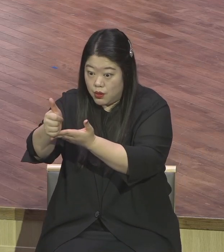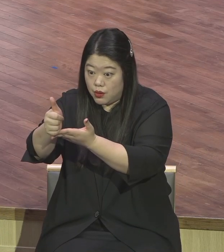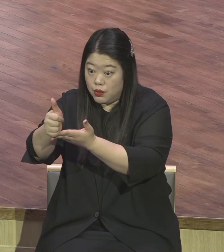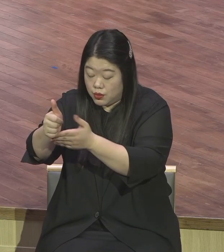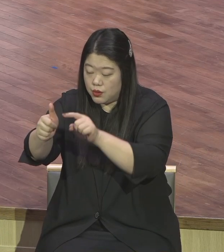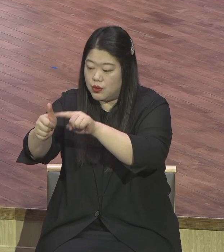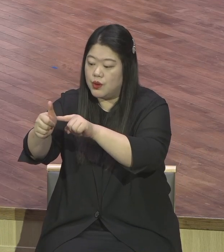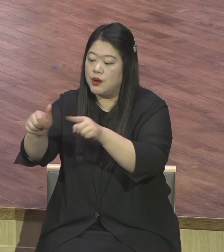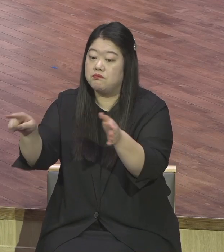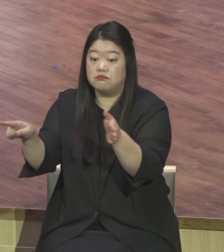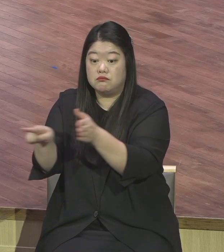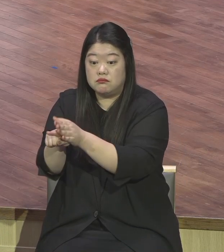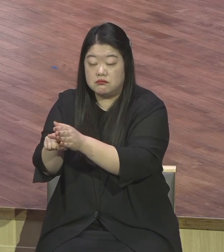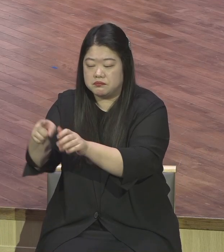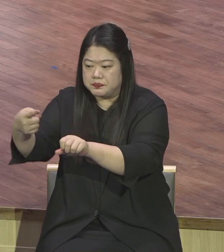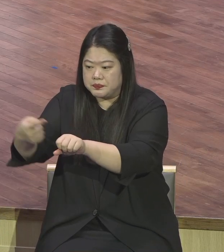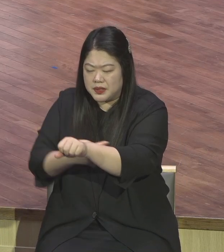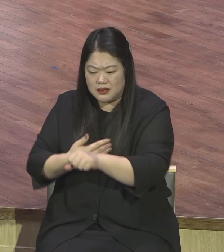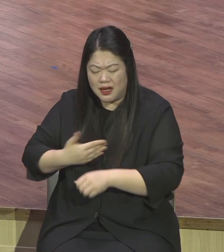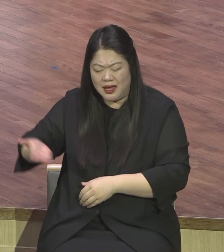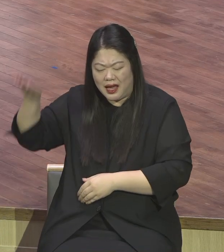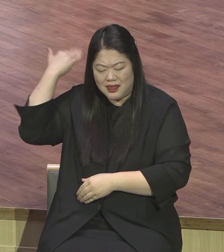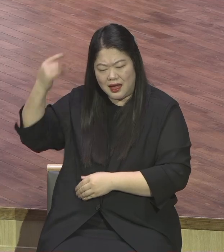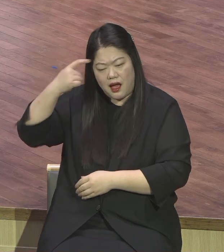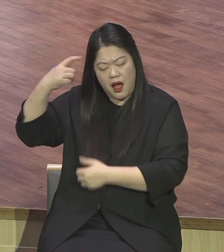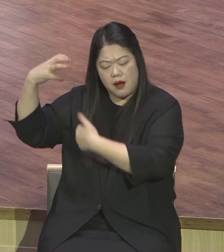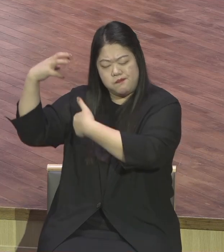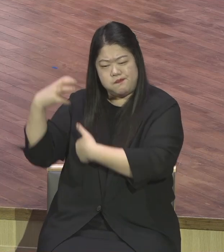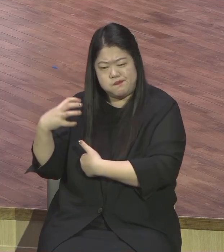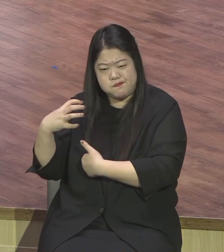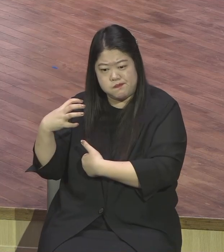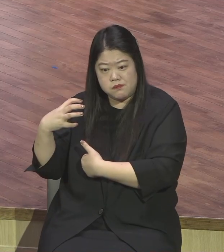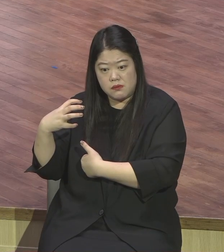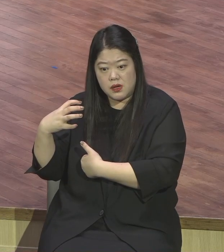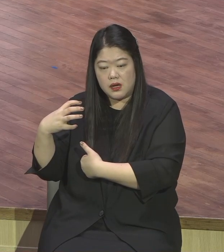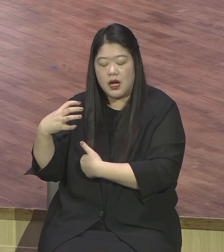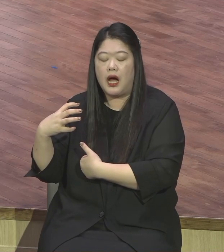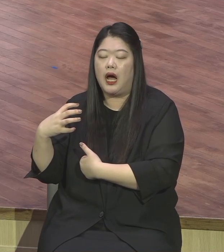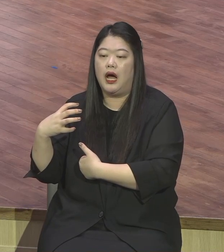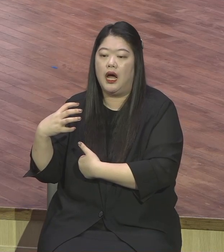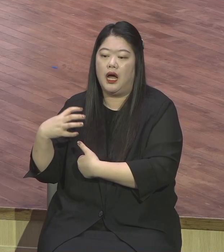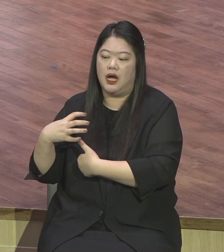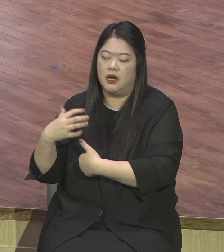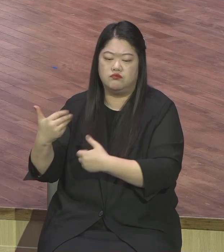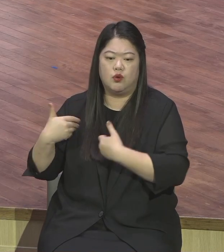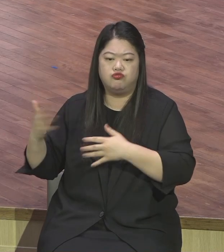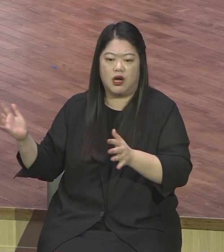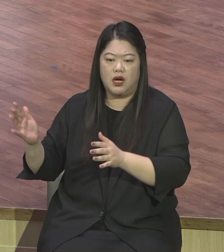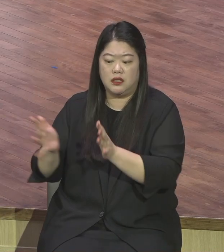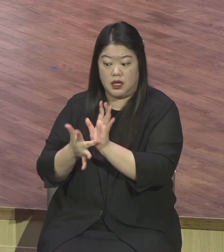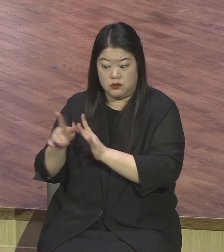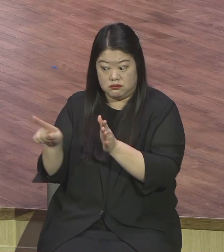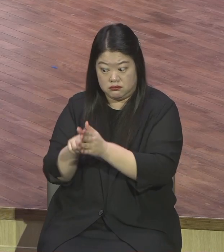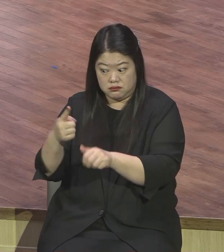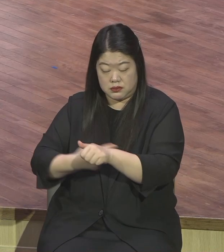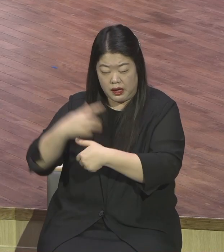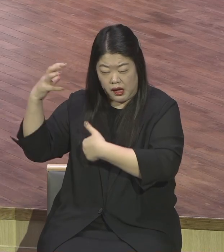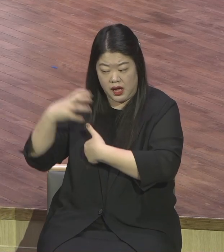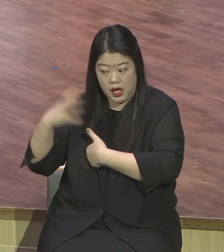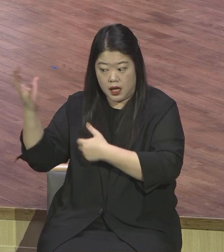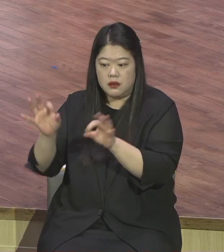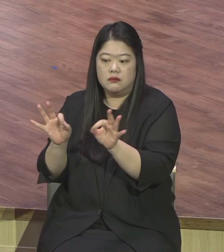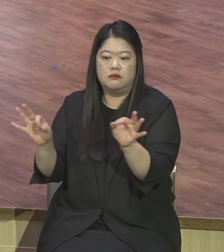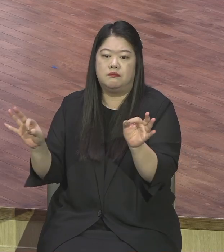과거의 삶으로부터 참 자유함을 얻은 바울이 자기의 삶을 지금